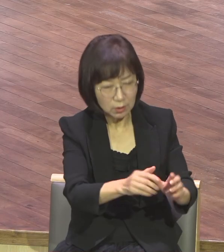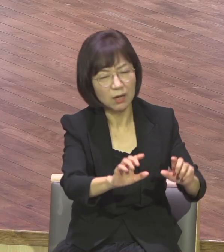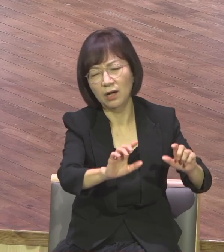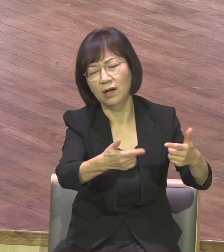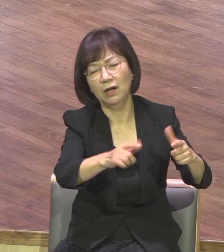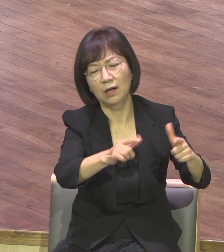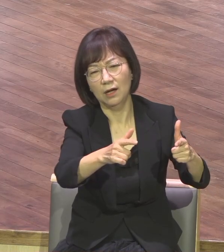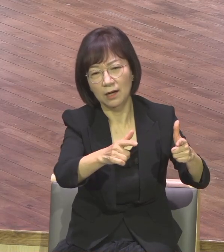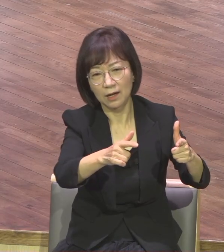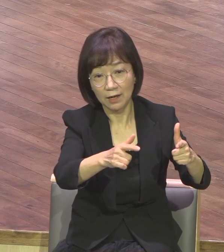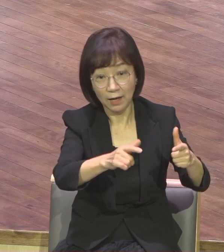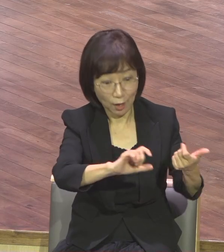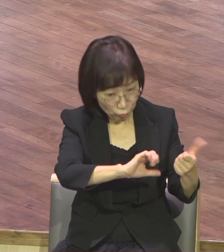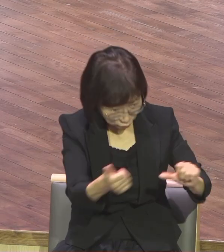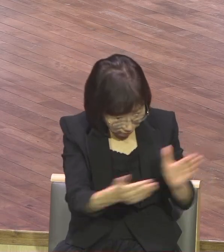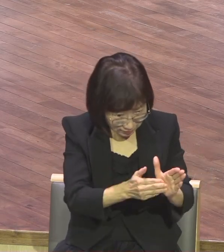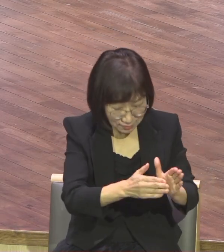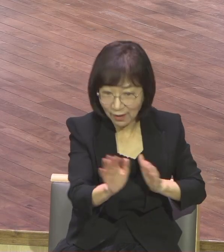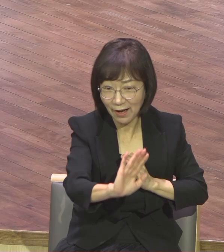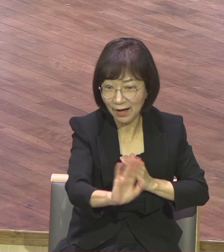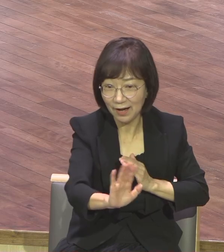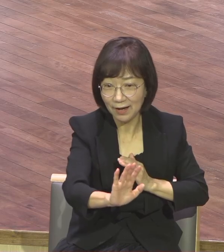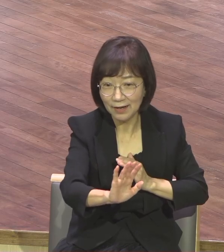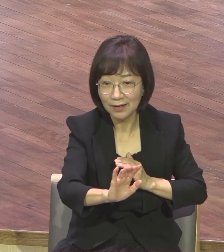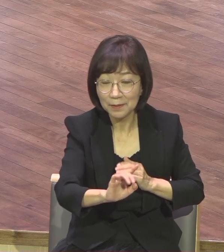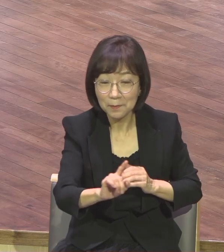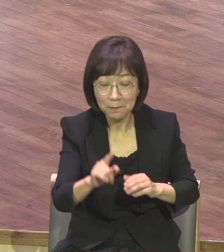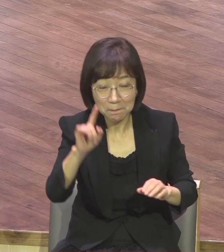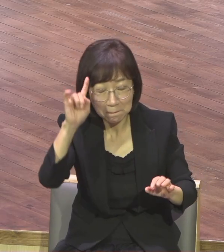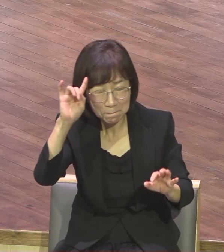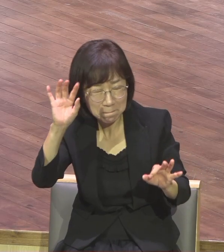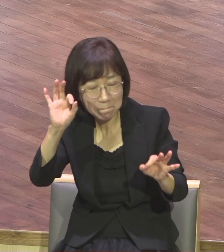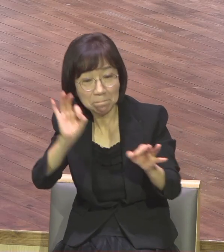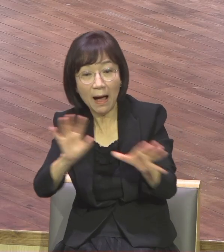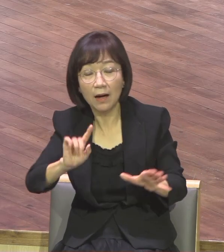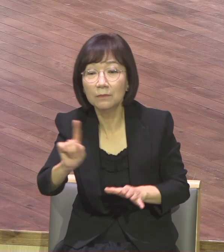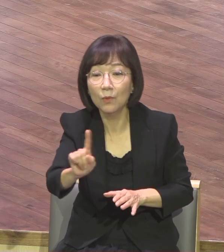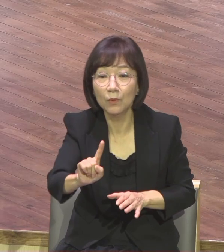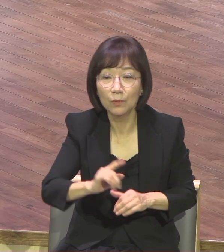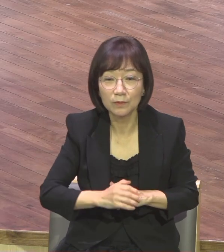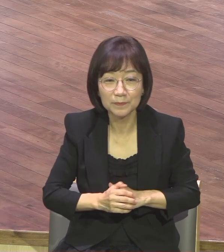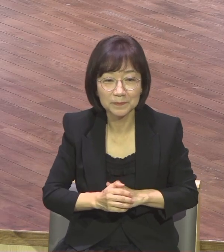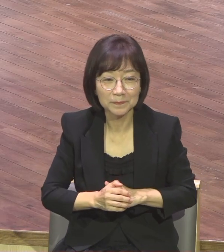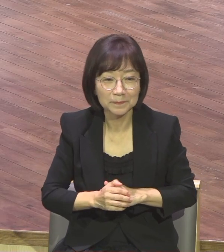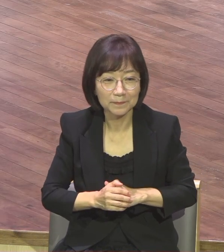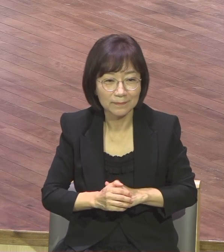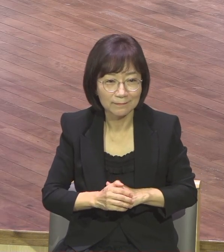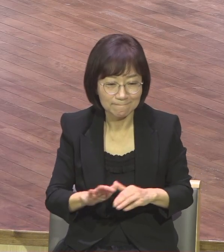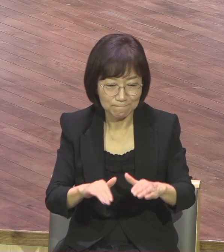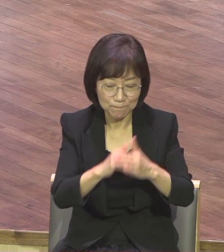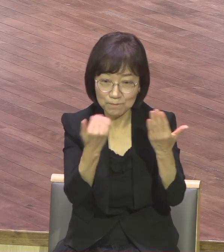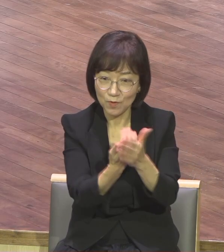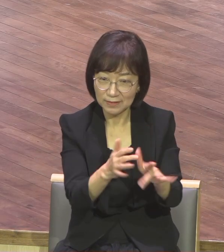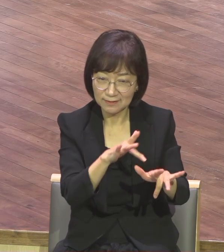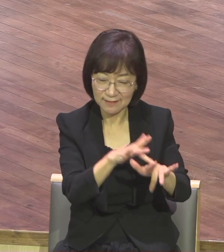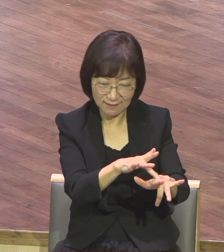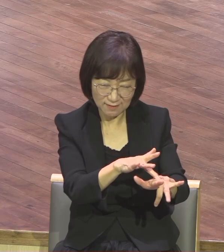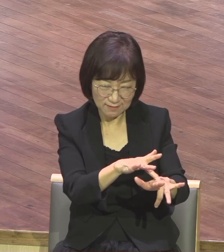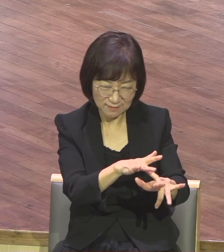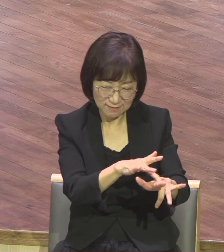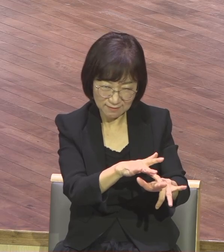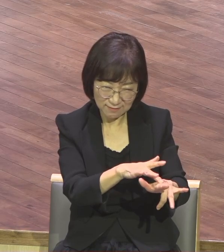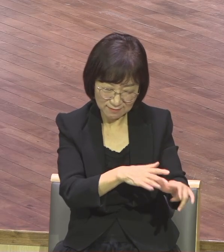일대 반전을 다 일으켜버렸다. 반전을 일으켰다. 모든 허감을 꺾으시고